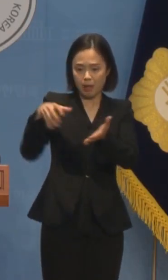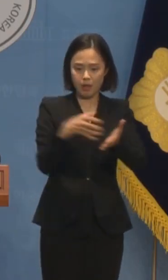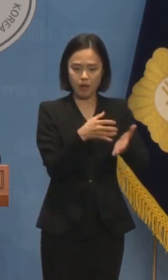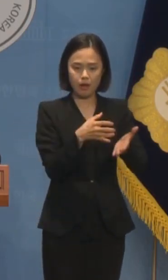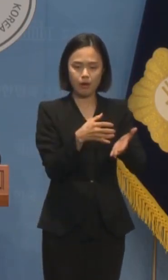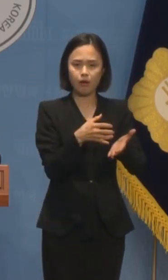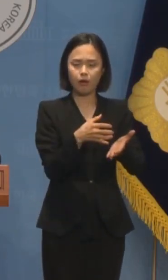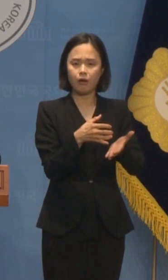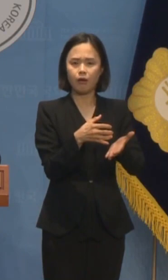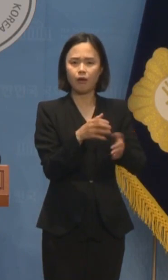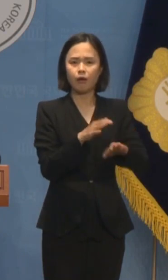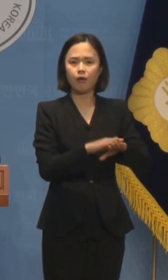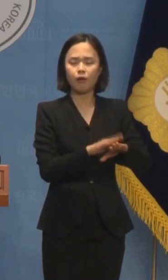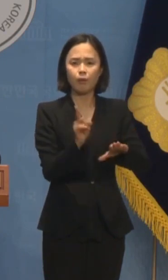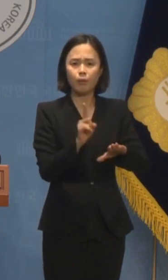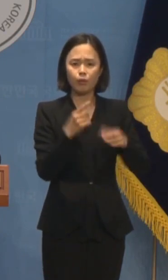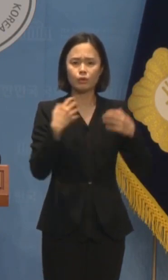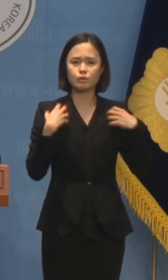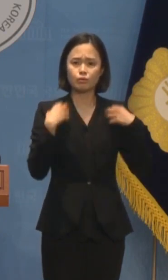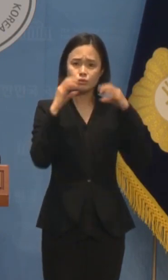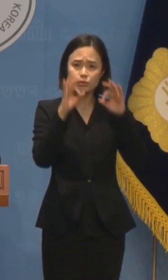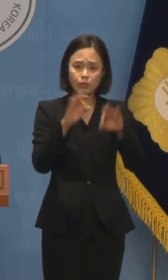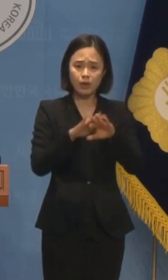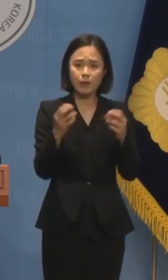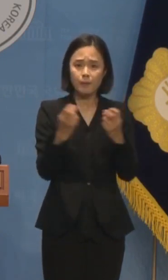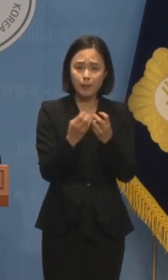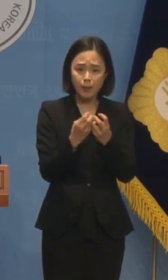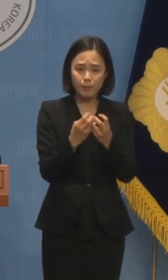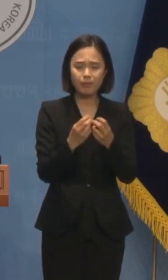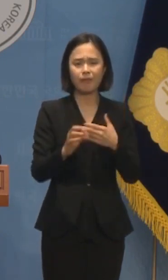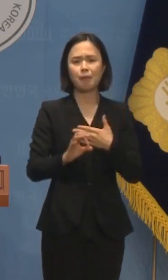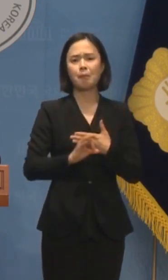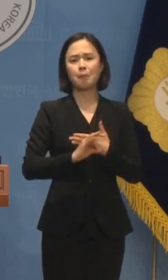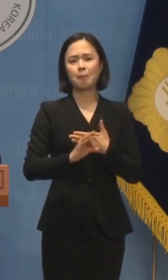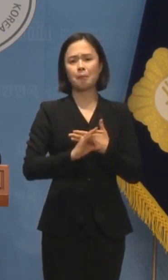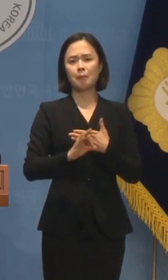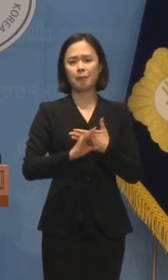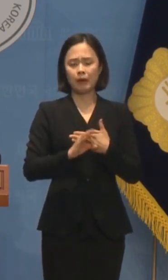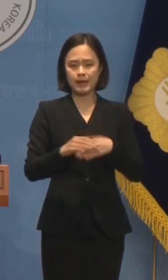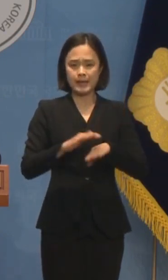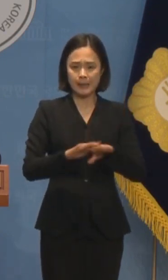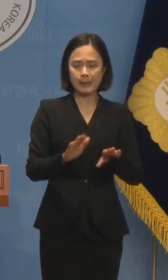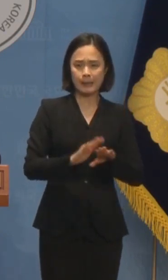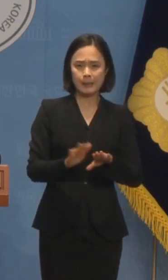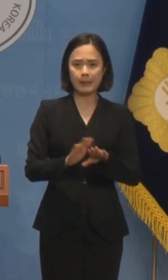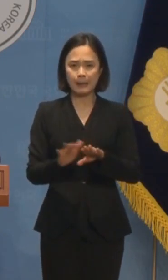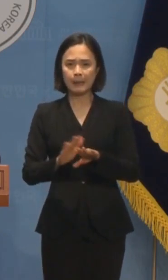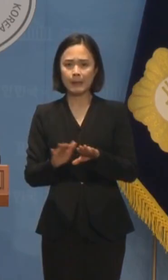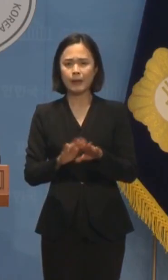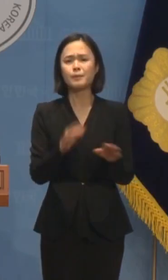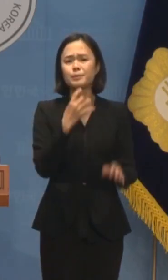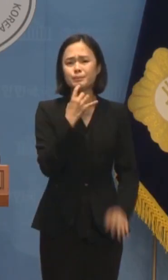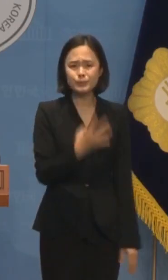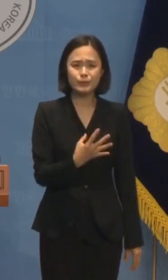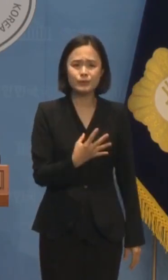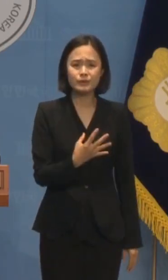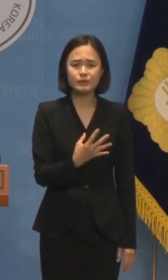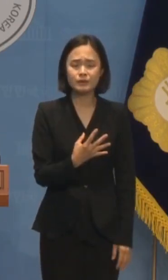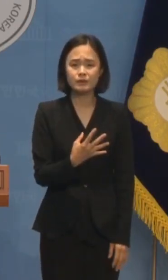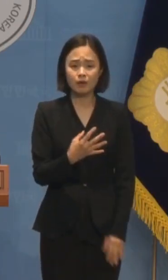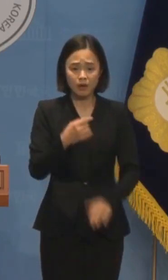대책은 예산 투자 없는 돌려막기식 대책으로 일관해 쌀값에 대한 시장